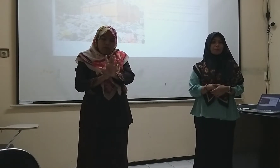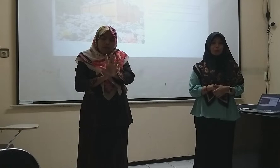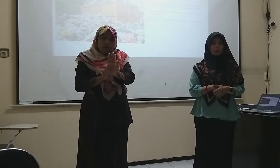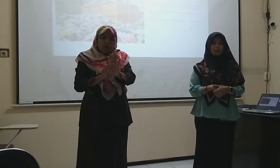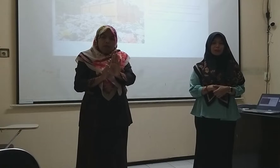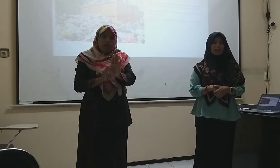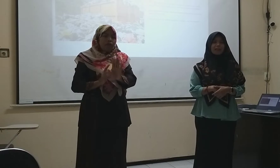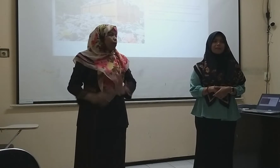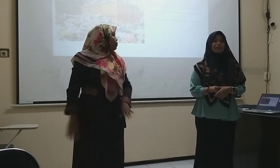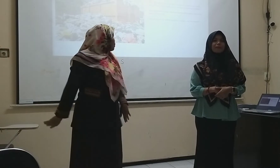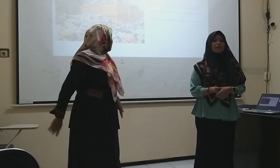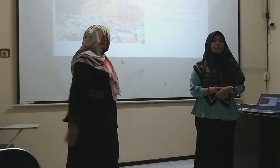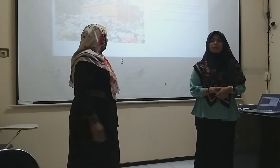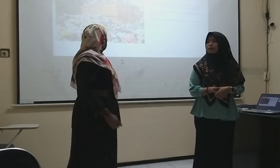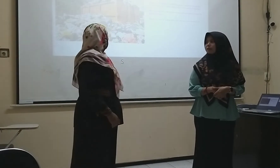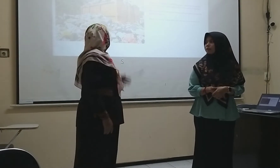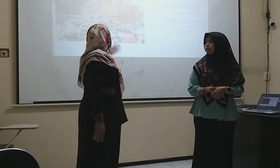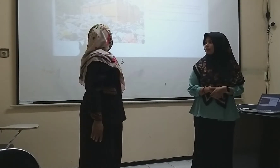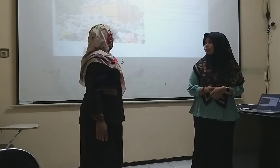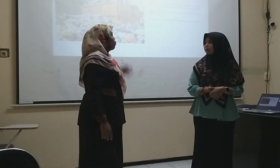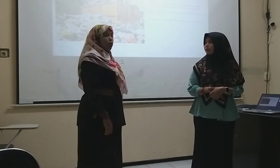kepadatan penduduk.